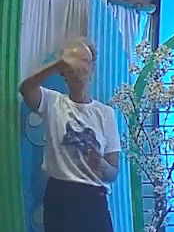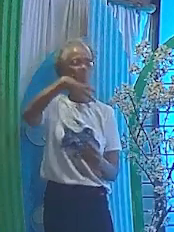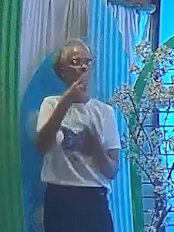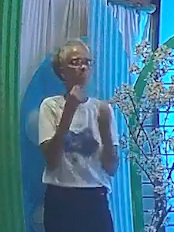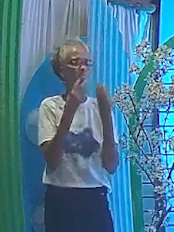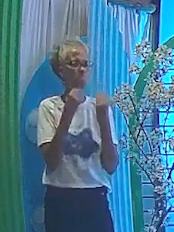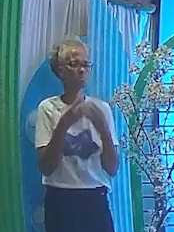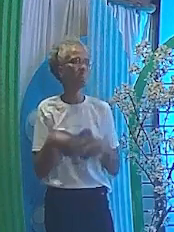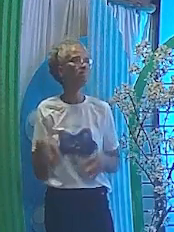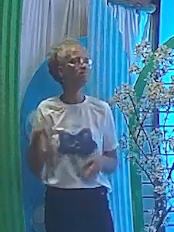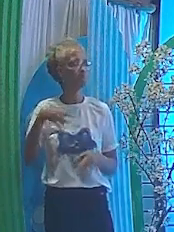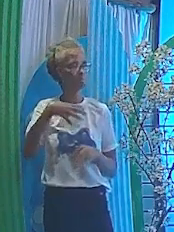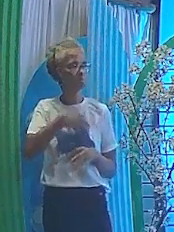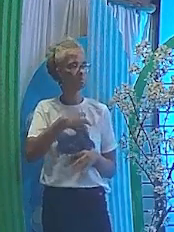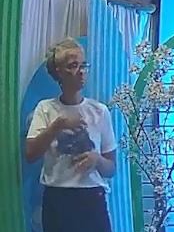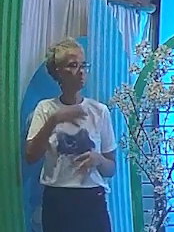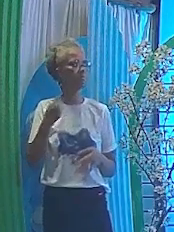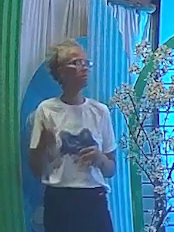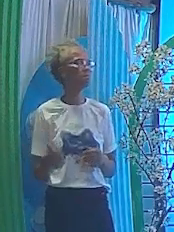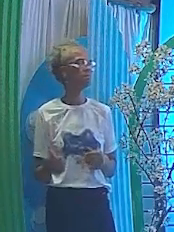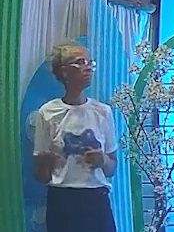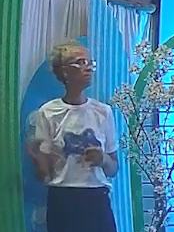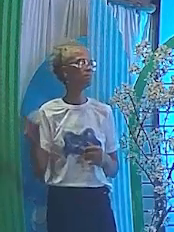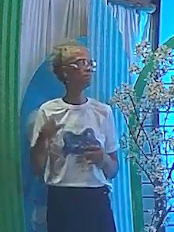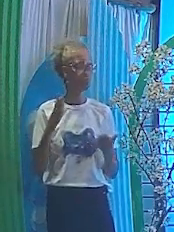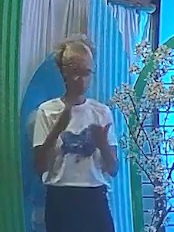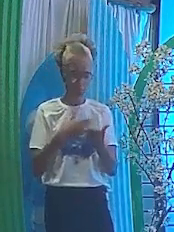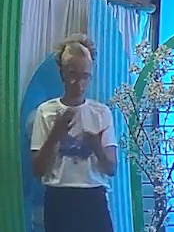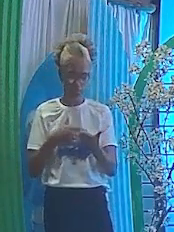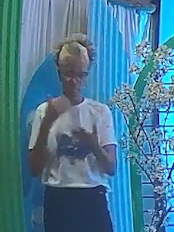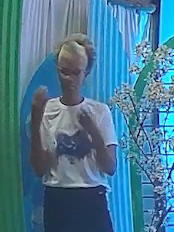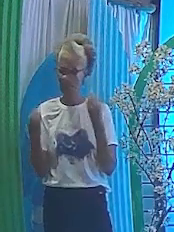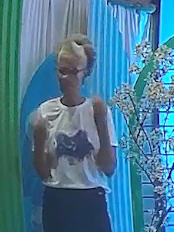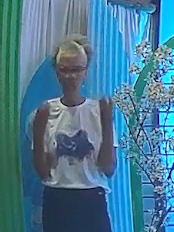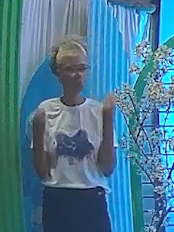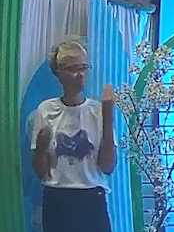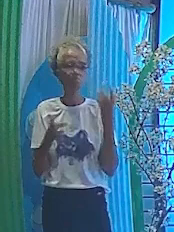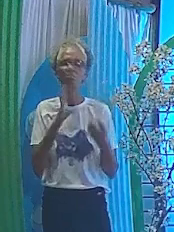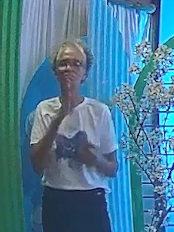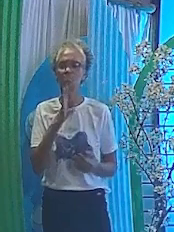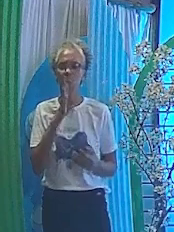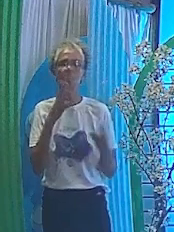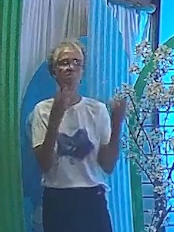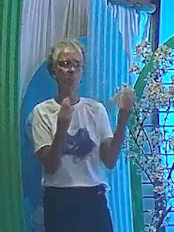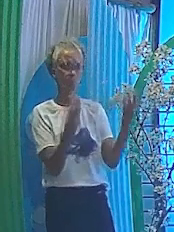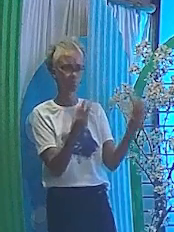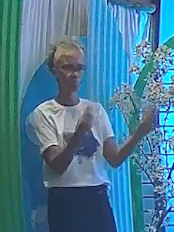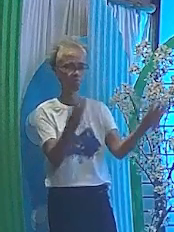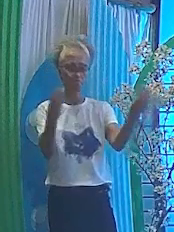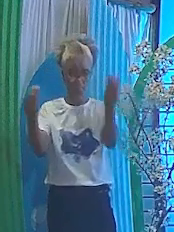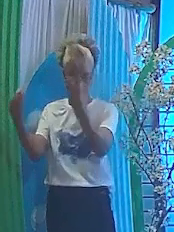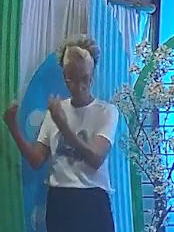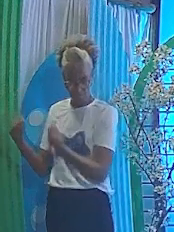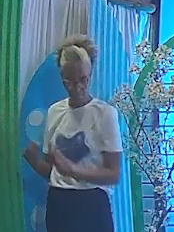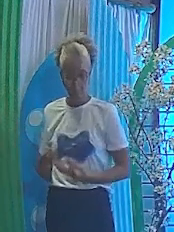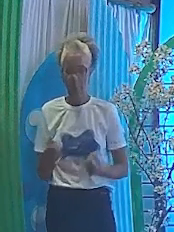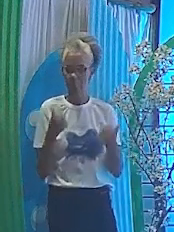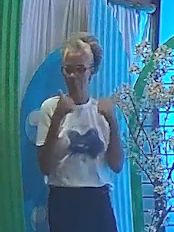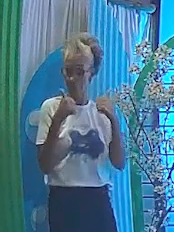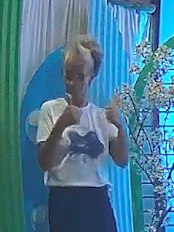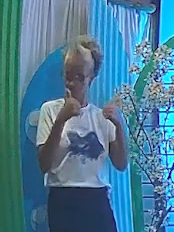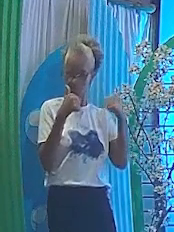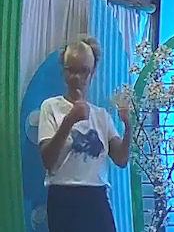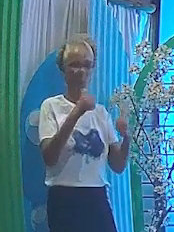para quem conhece, títulos novos, para quem não conhece, vale muito conhecer, porque a nossa produção editorial é belíssima,